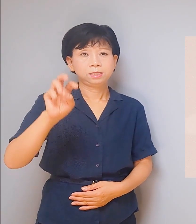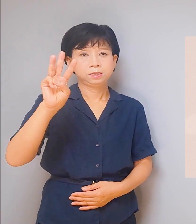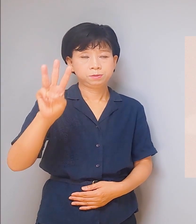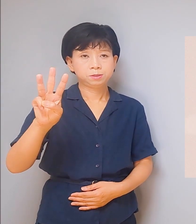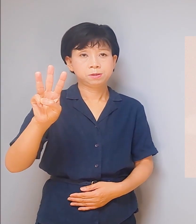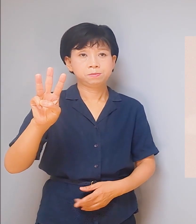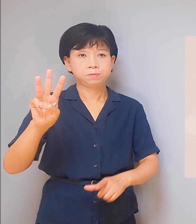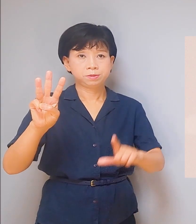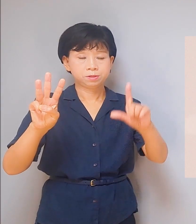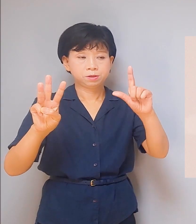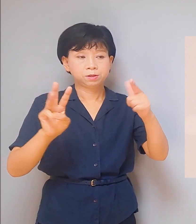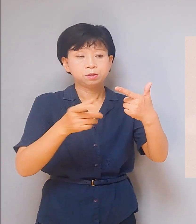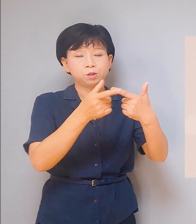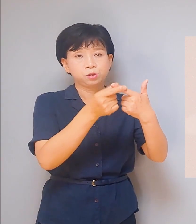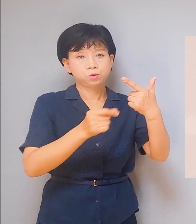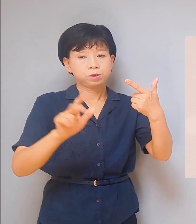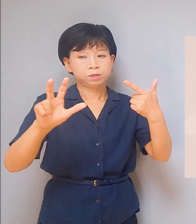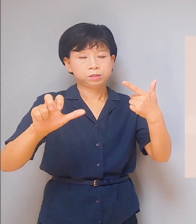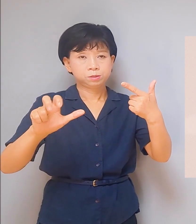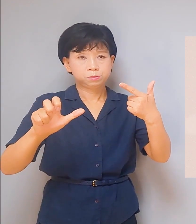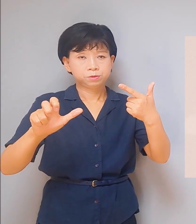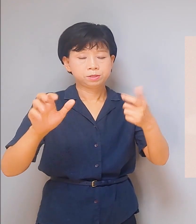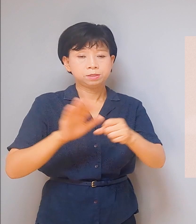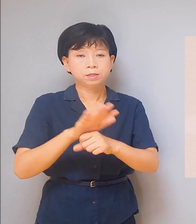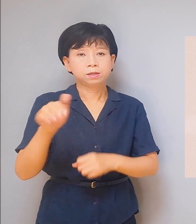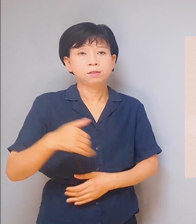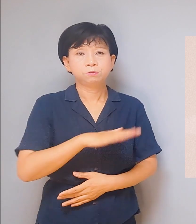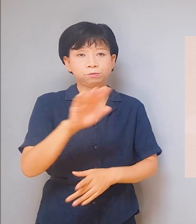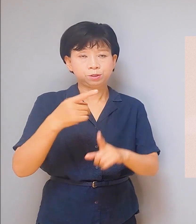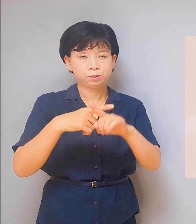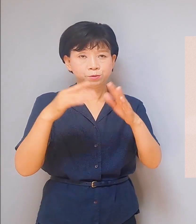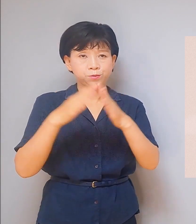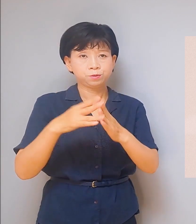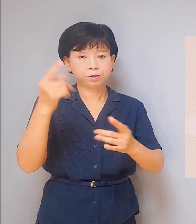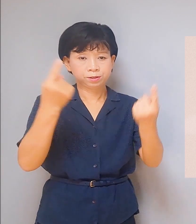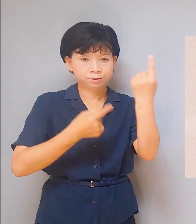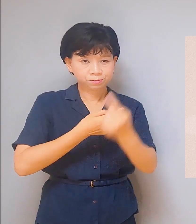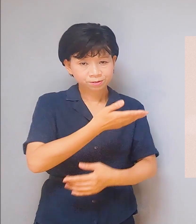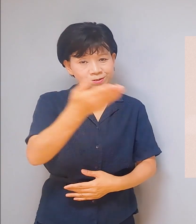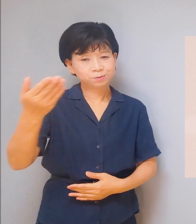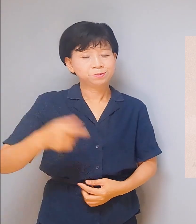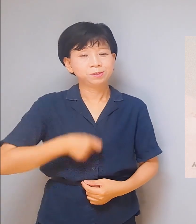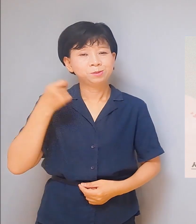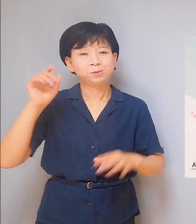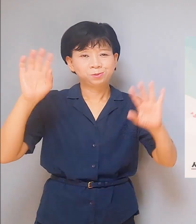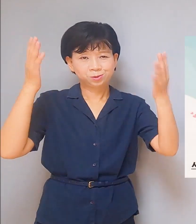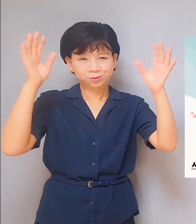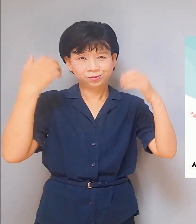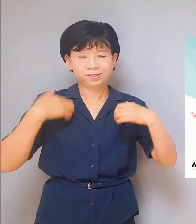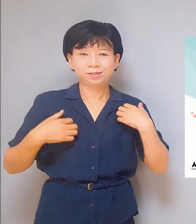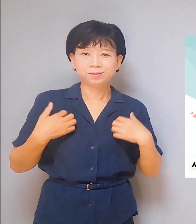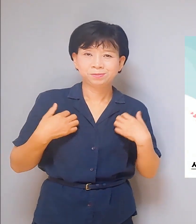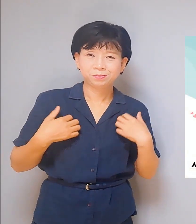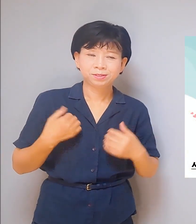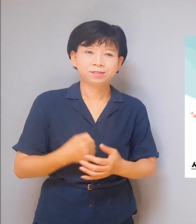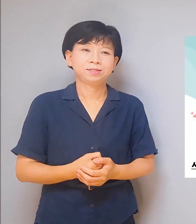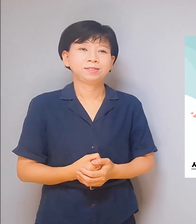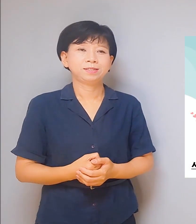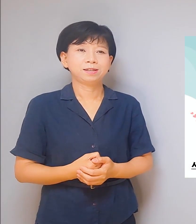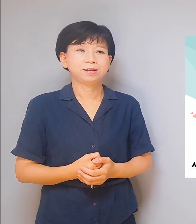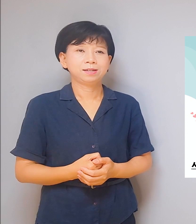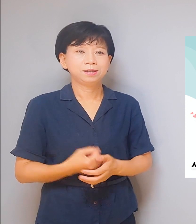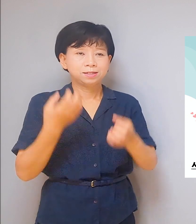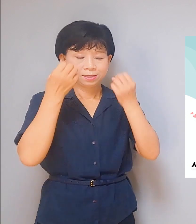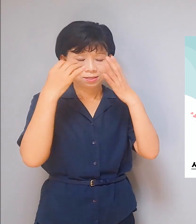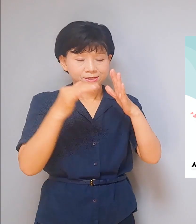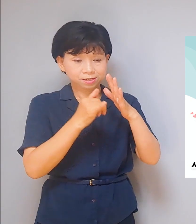(2023년 2월 25일) 사랑하는 우리 교회를 찾아주신 새가족 및 방문자 여러분을 진심으로 환영합니다. 우리 교회